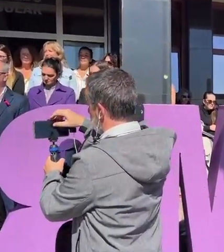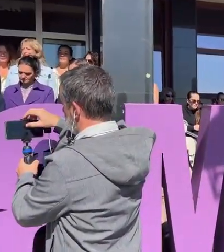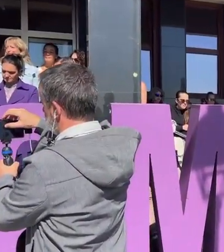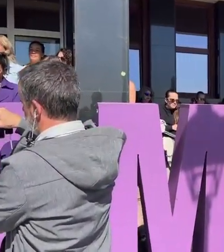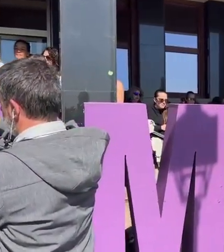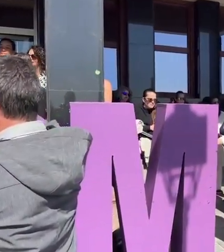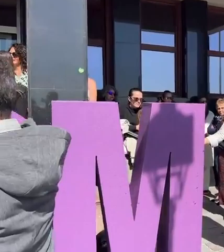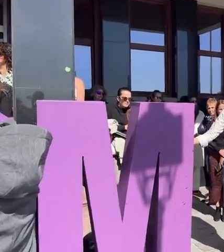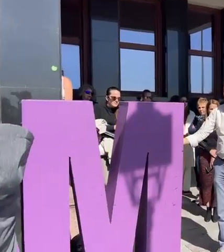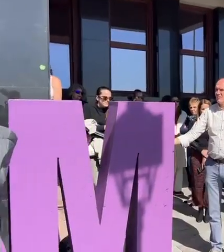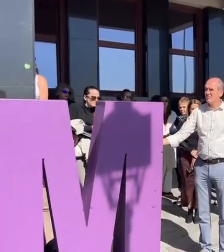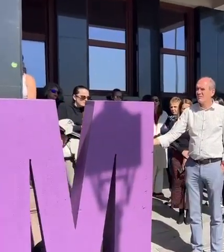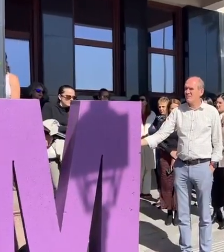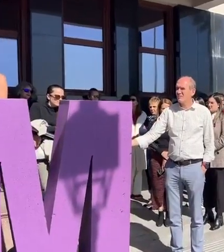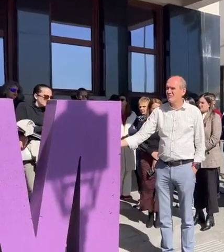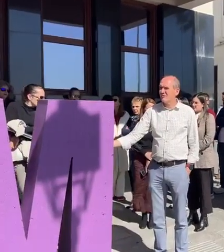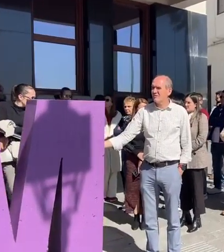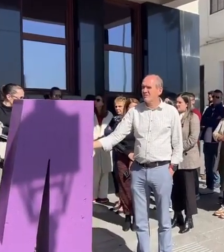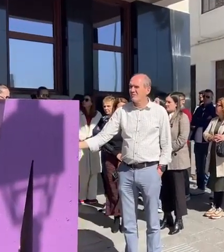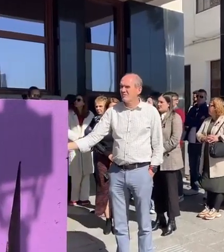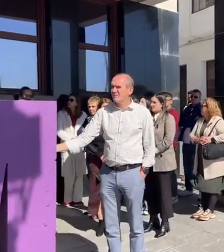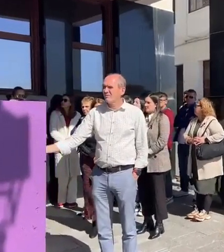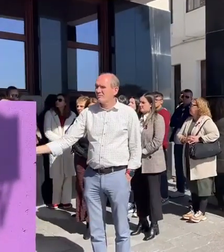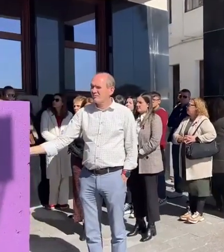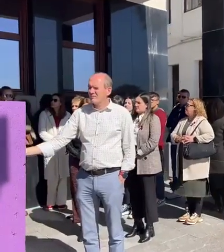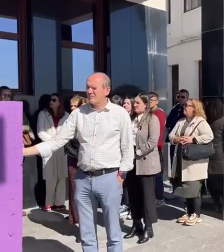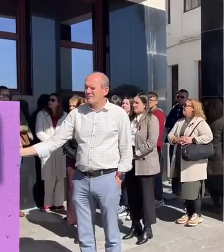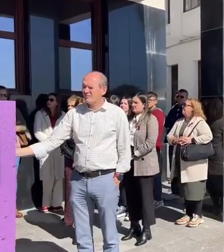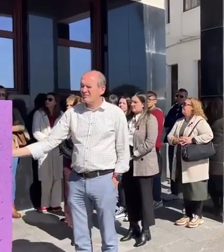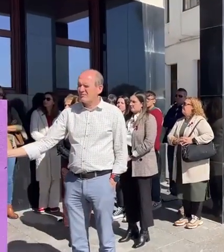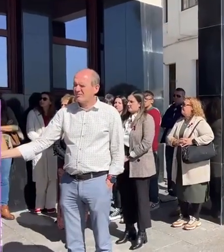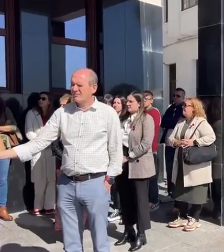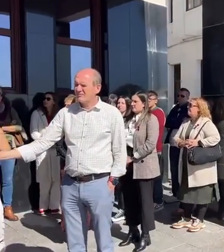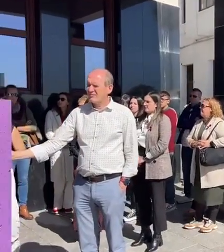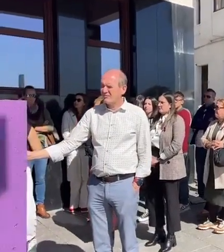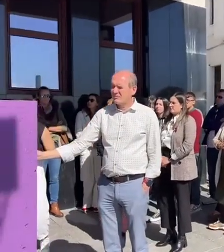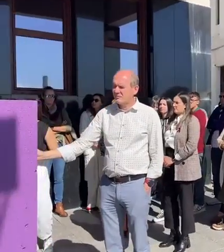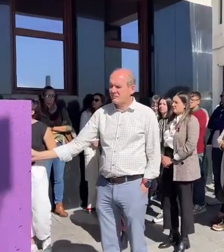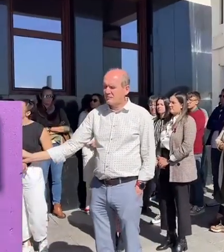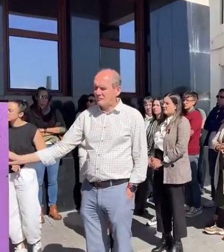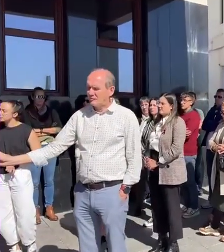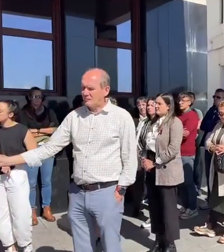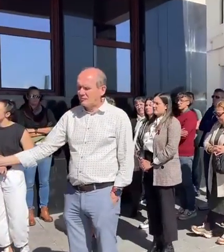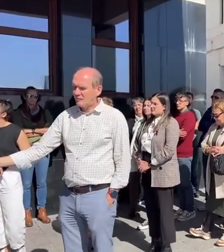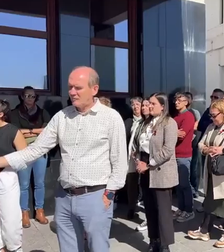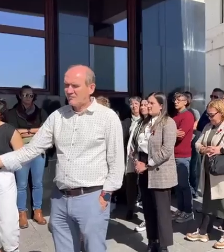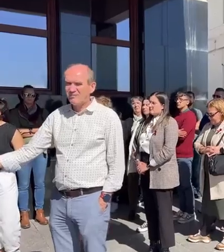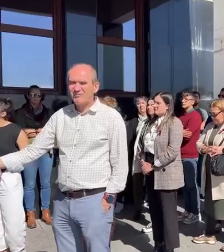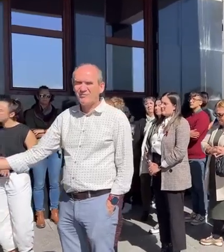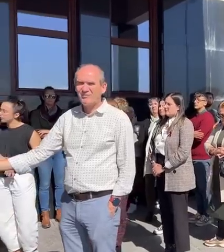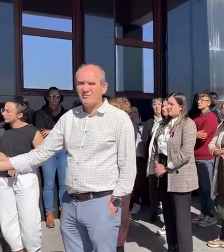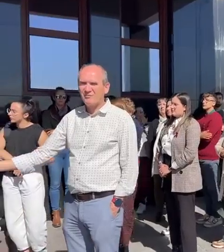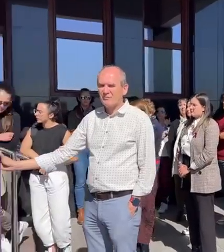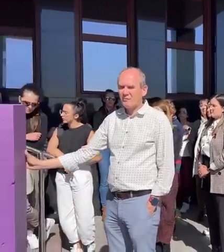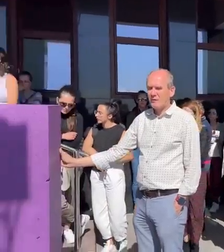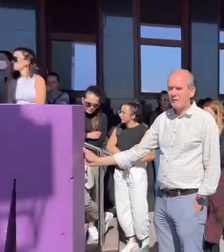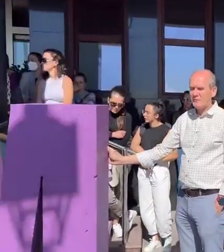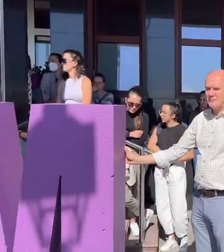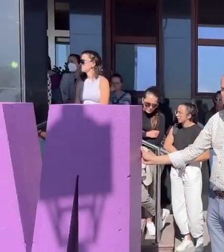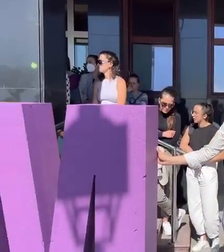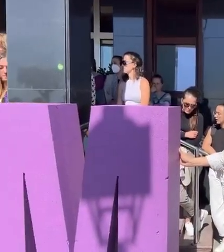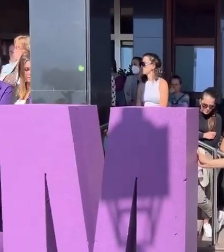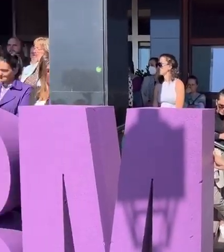de 2022. La brecha salarial se ha reducido en más de 5 puntos porcentuales y la subida del salario mínimo interprofesional